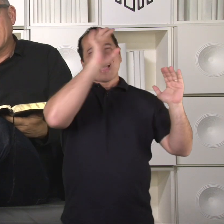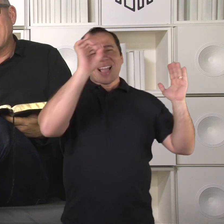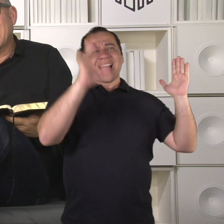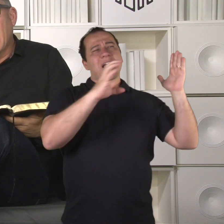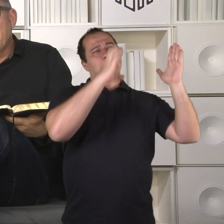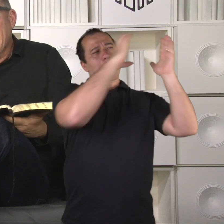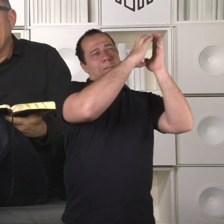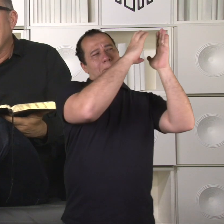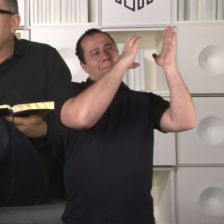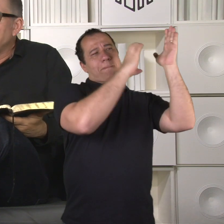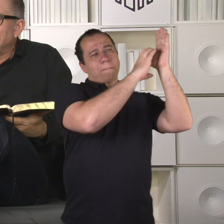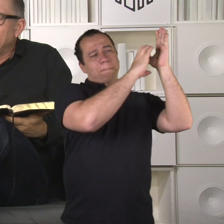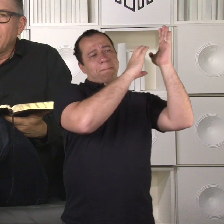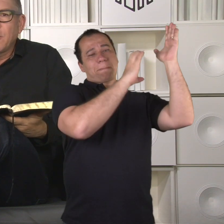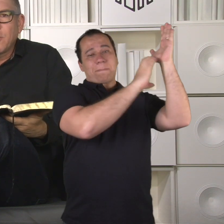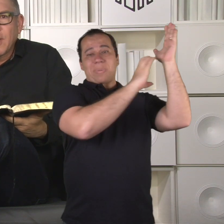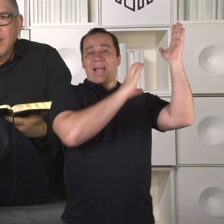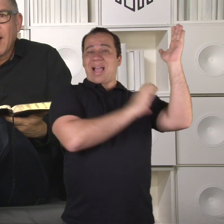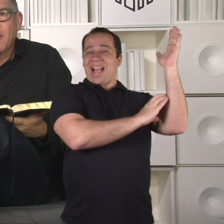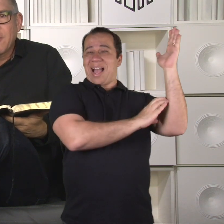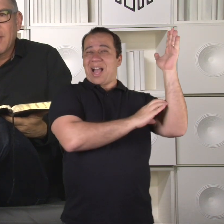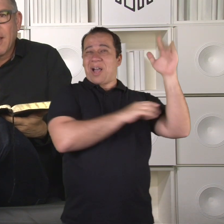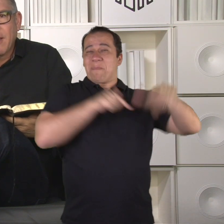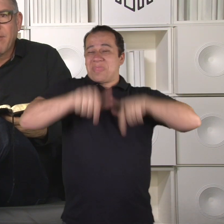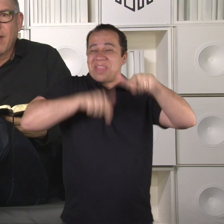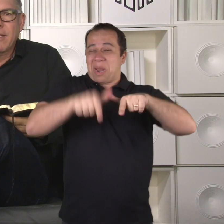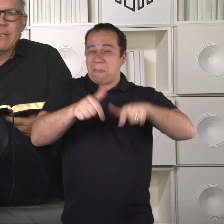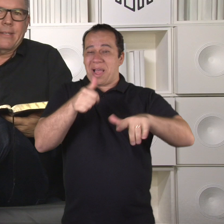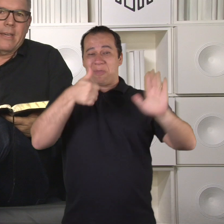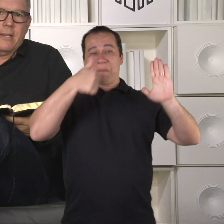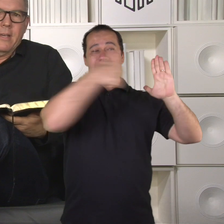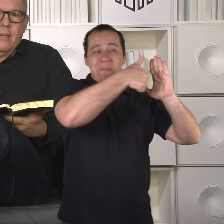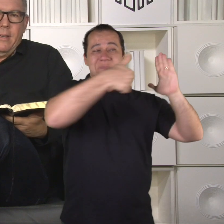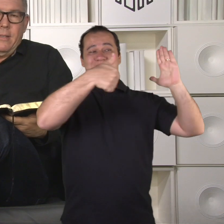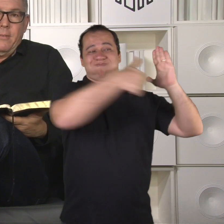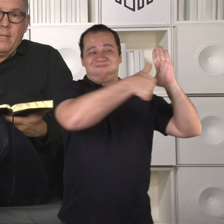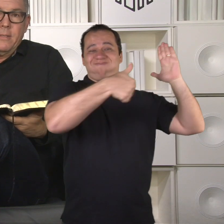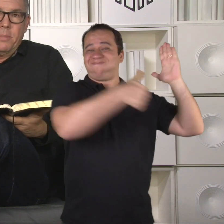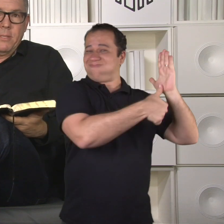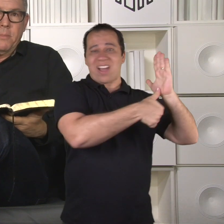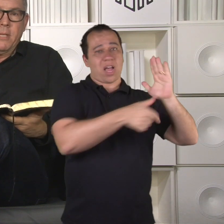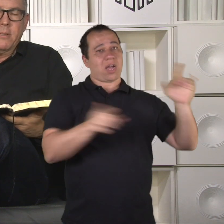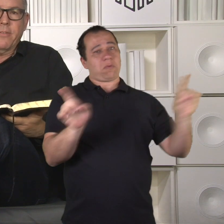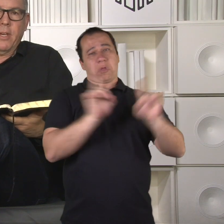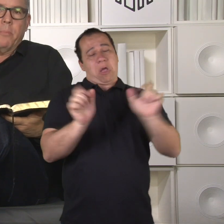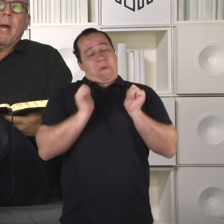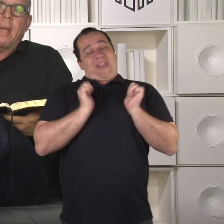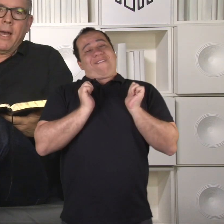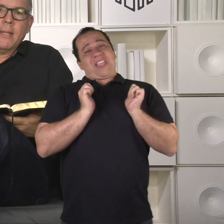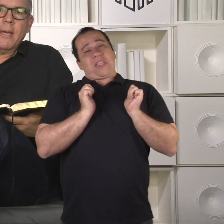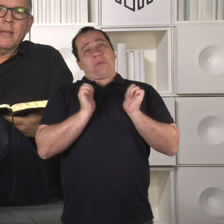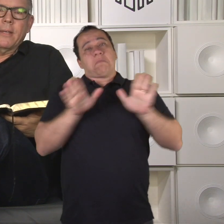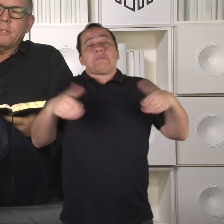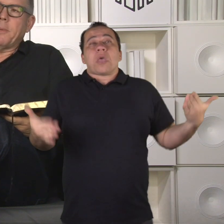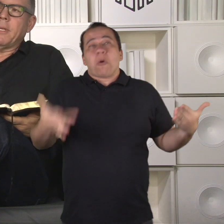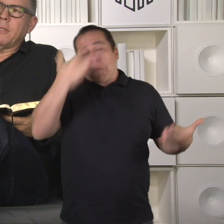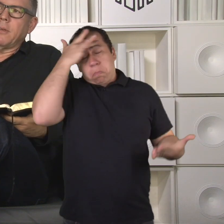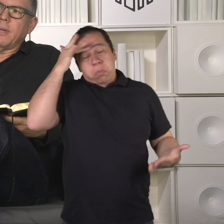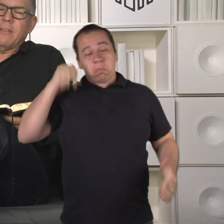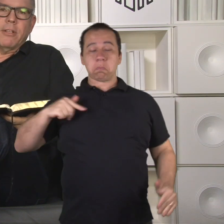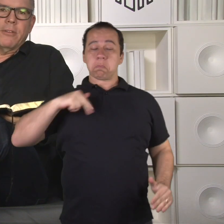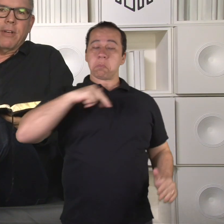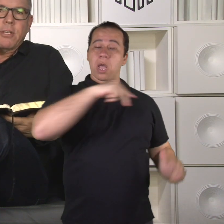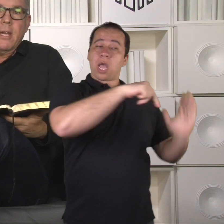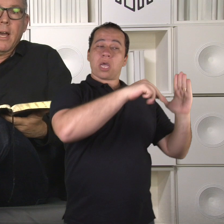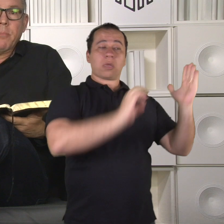ela não precise trabalhar apertando o andar onde ela vai descer. Então ela simplesmente fica parada, esperando